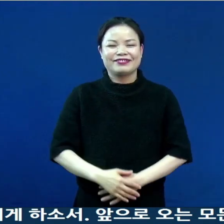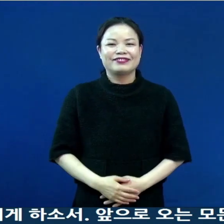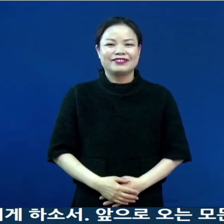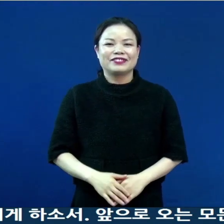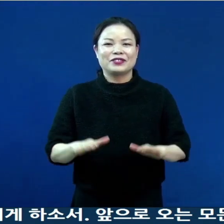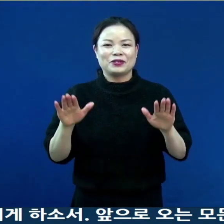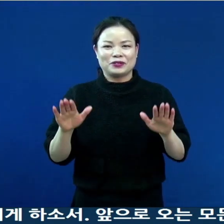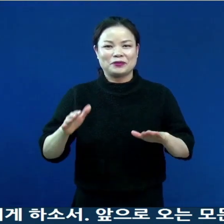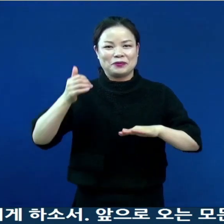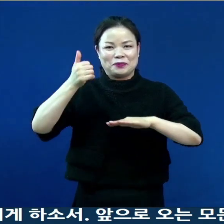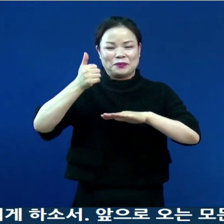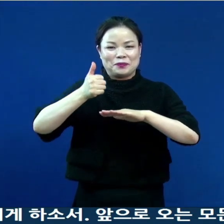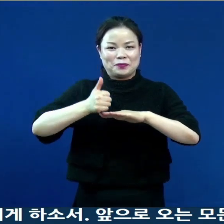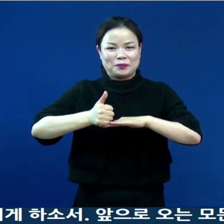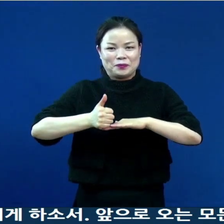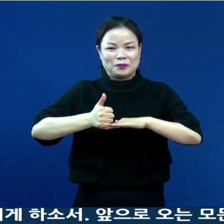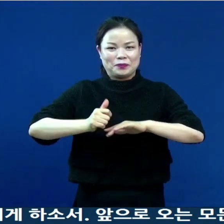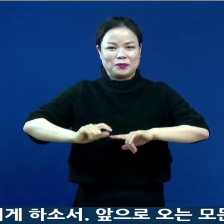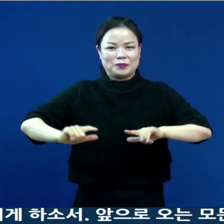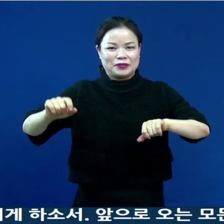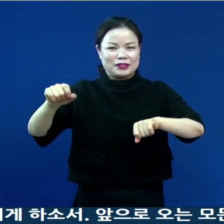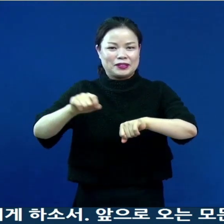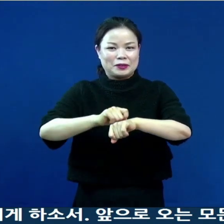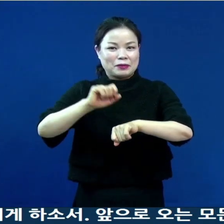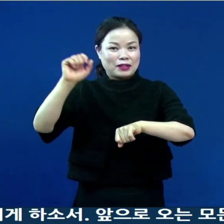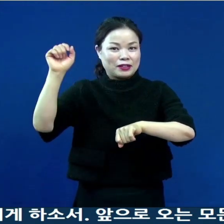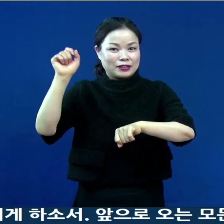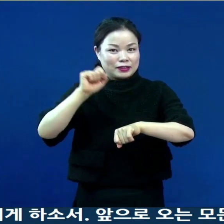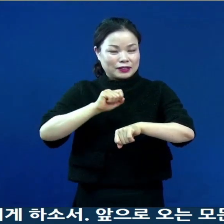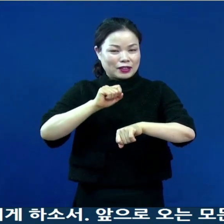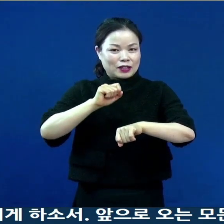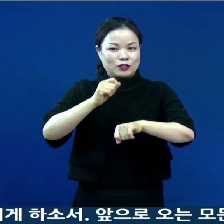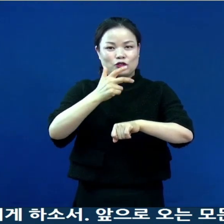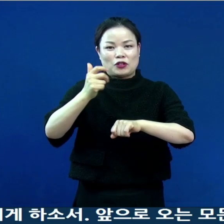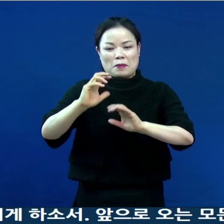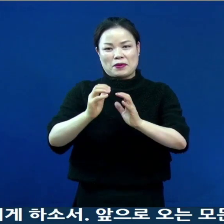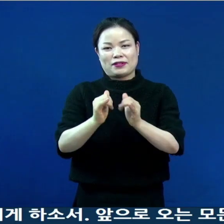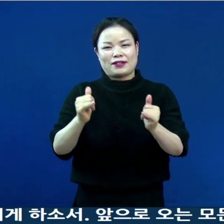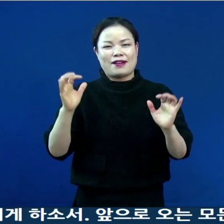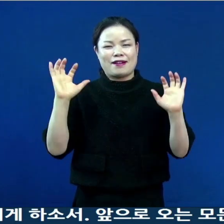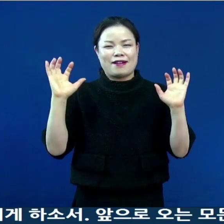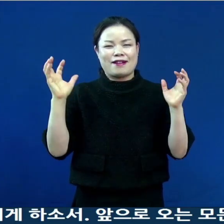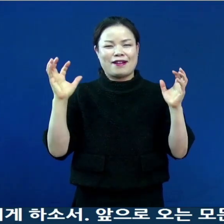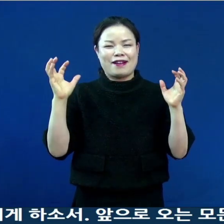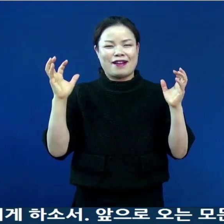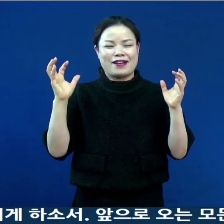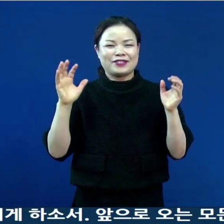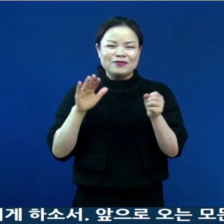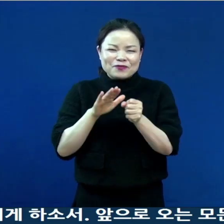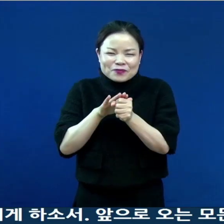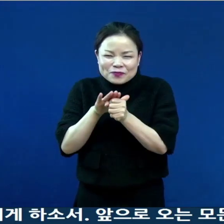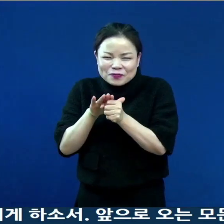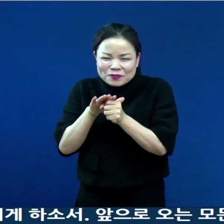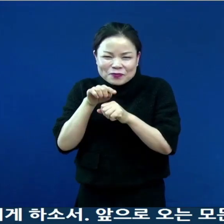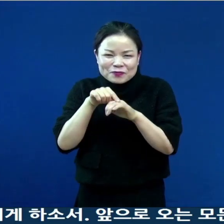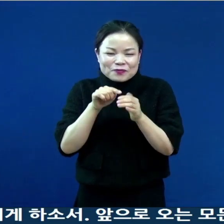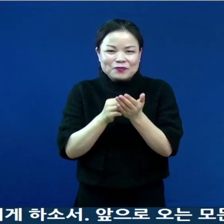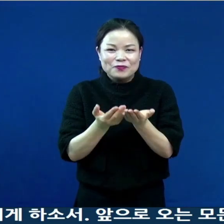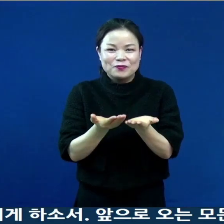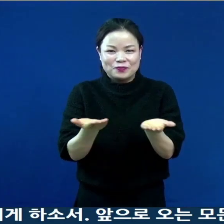오늘도 마지막 특별 새벽기도 시간에 주 앞에 나온 주의 백성들을 환영하고 사랑의 마음을